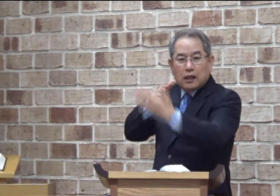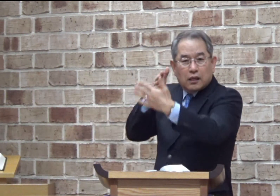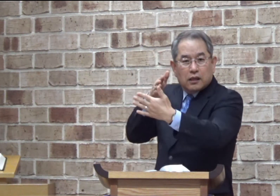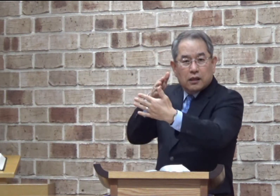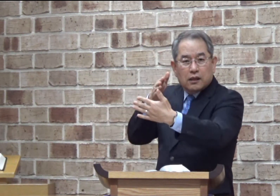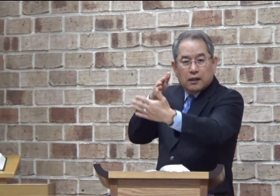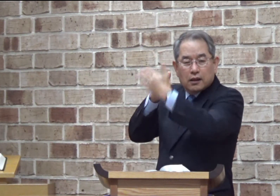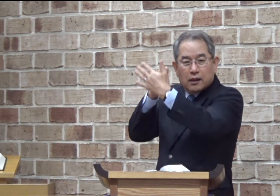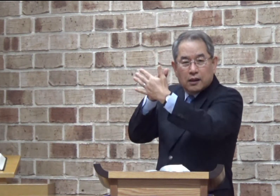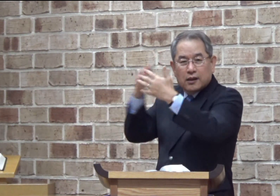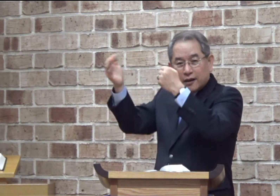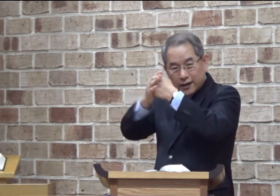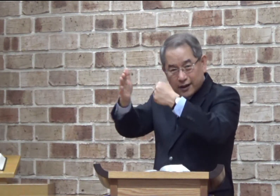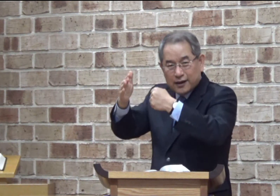넌 누구니? 필요 없어.